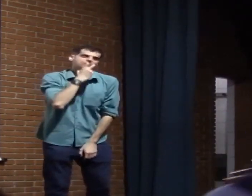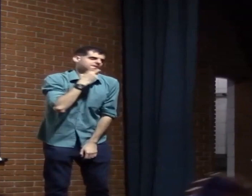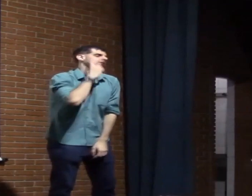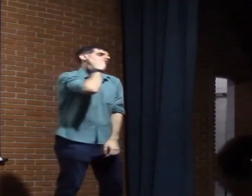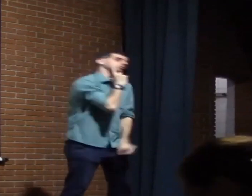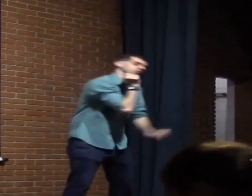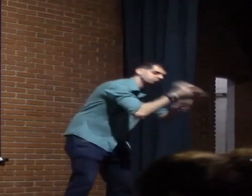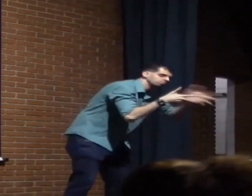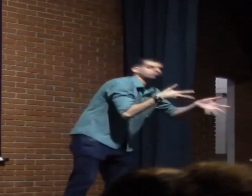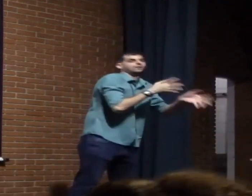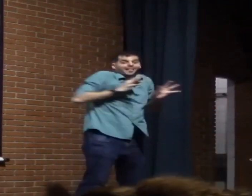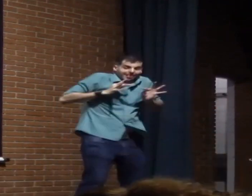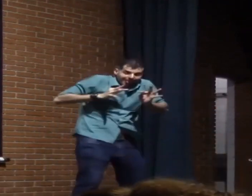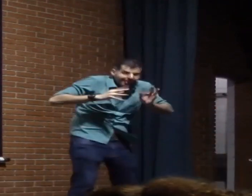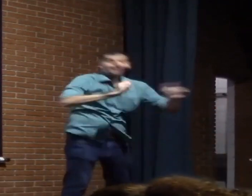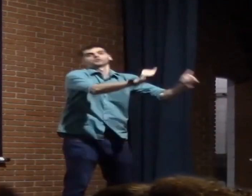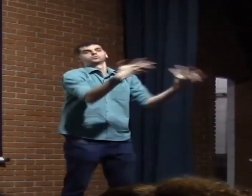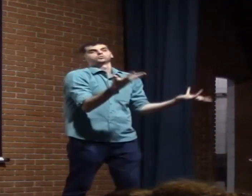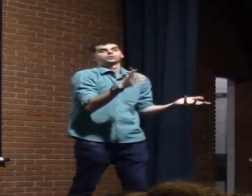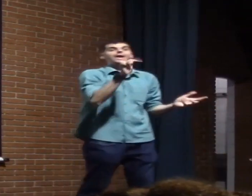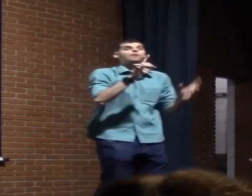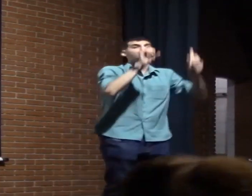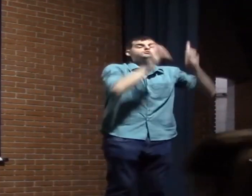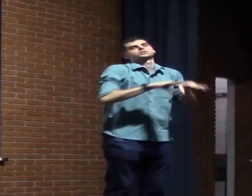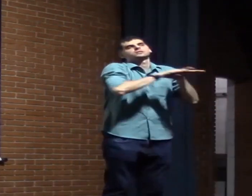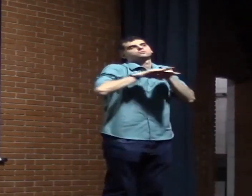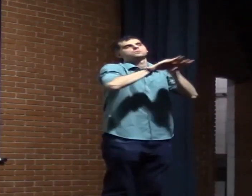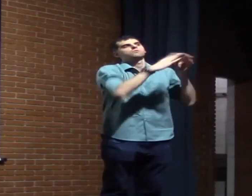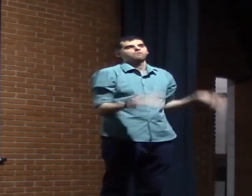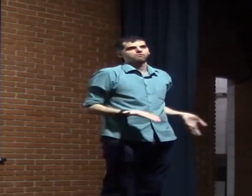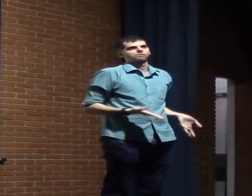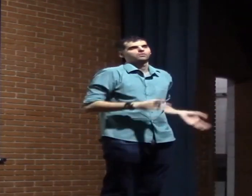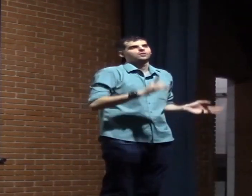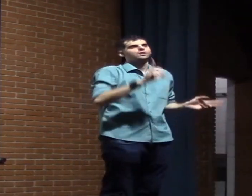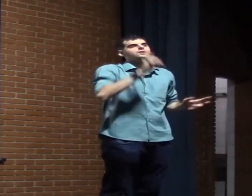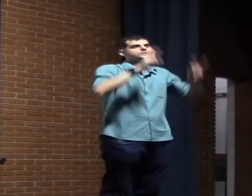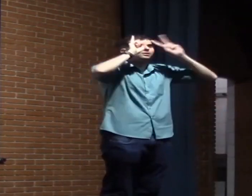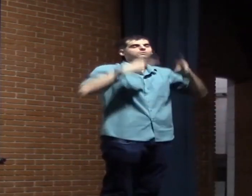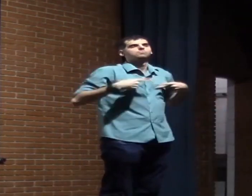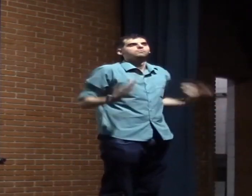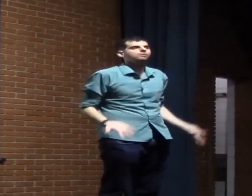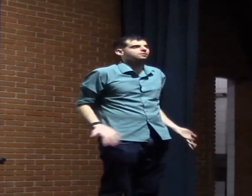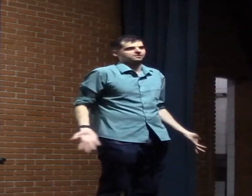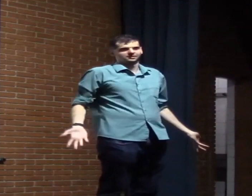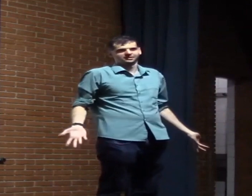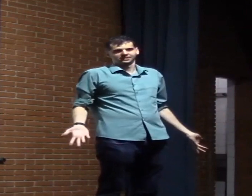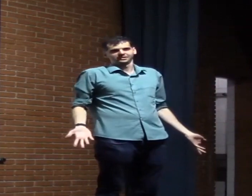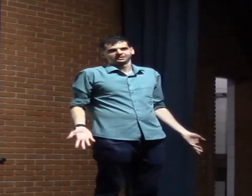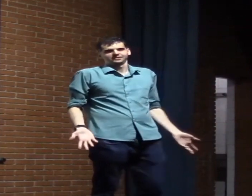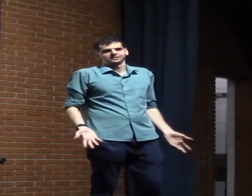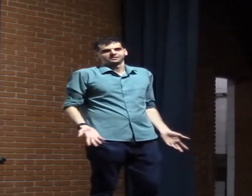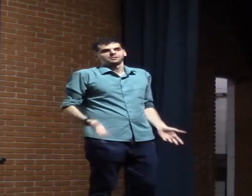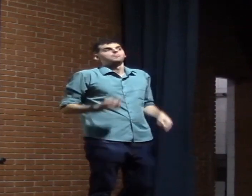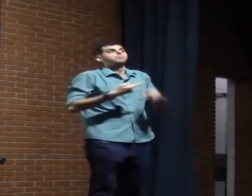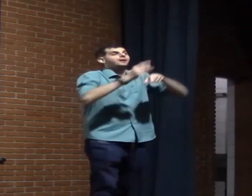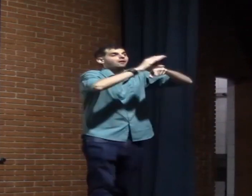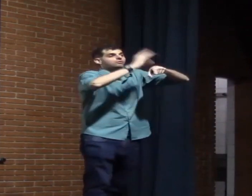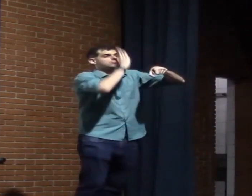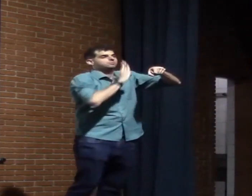o sujeito surdo oralizado, mas também o sujeito surdo que faz o uso apenas da língua de sinais, é um direito humano, né? Só faz